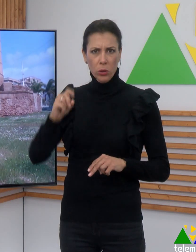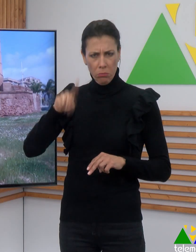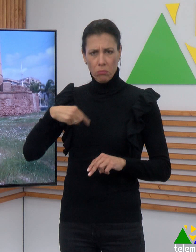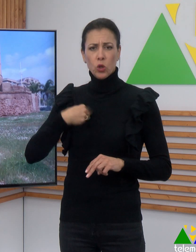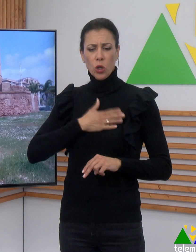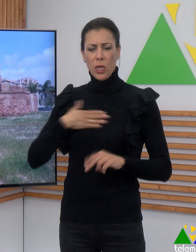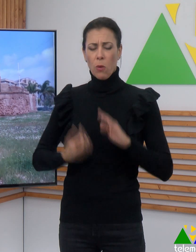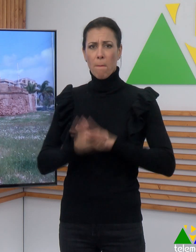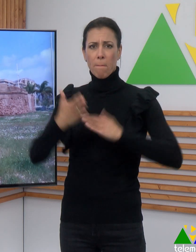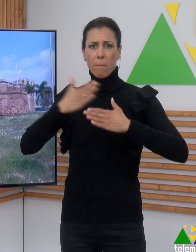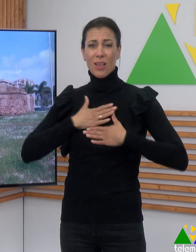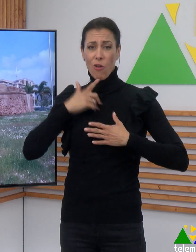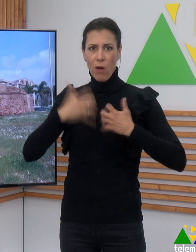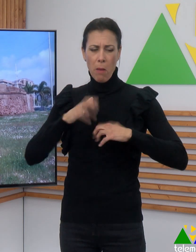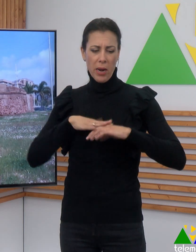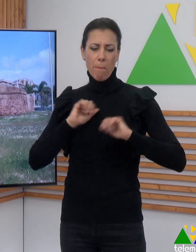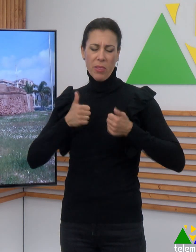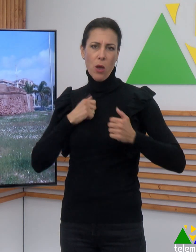fábricas azucareras, pues un poco para atrás en competencia